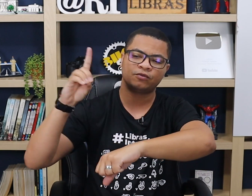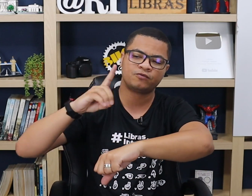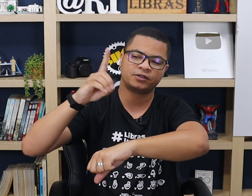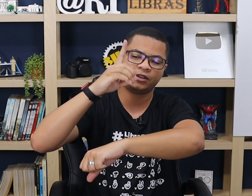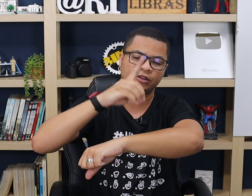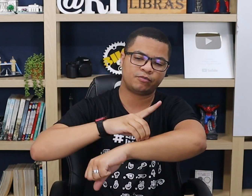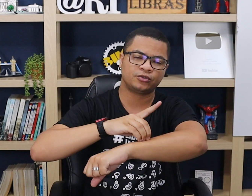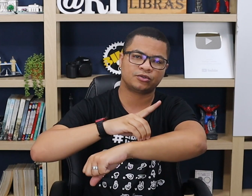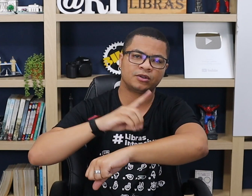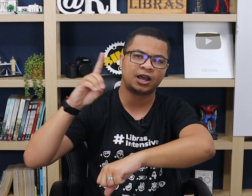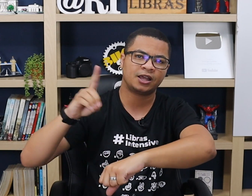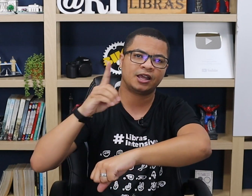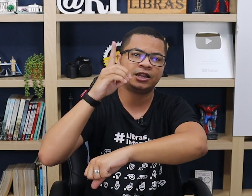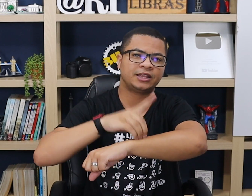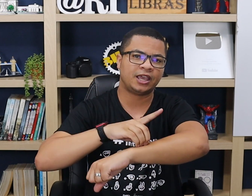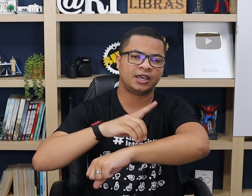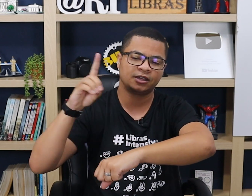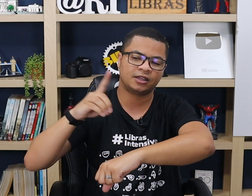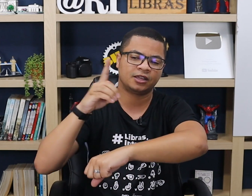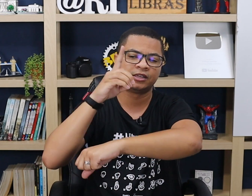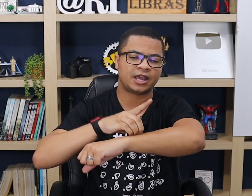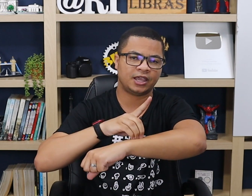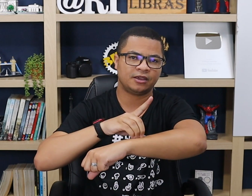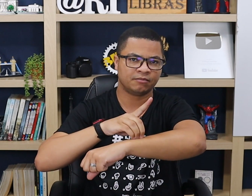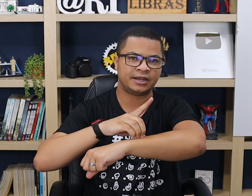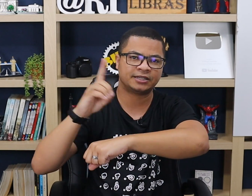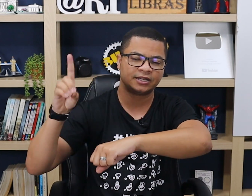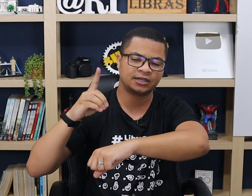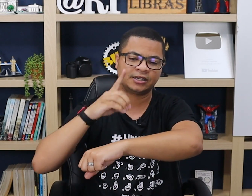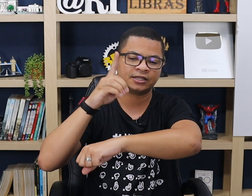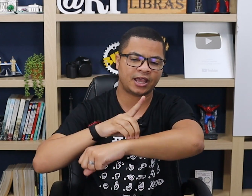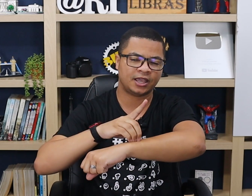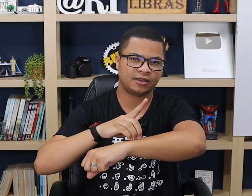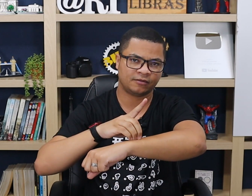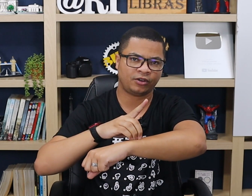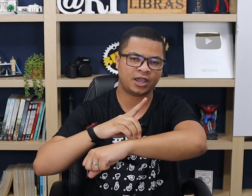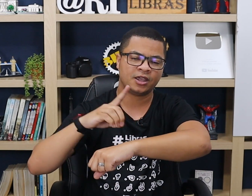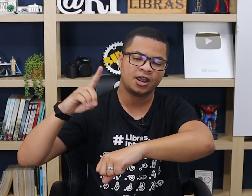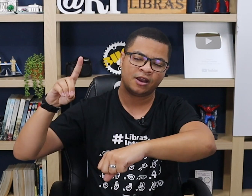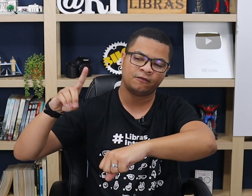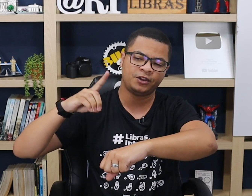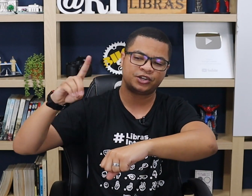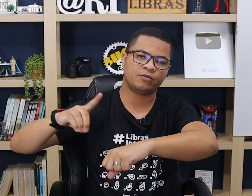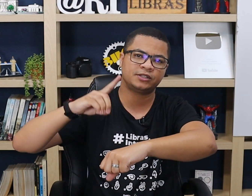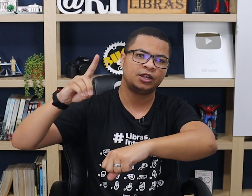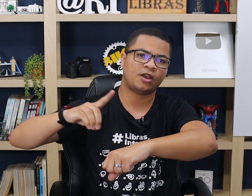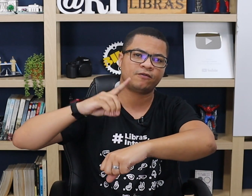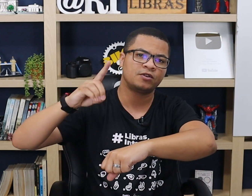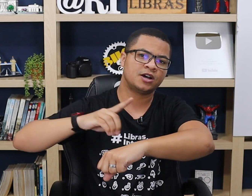pousou o mosquito e pousou tá bem bem Beleza bem ok finge que é um mosquito é